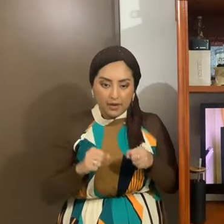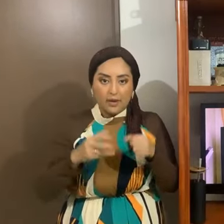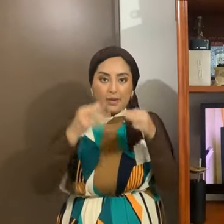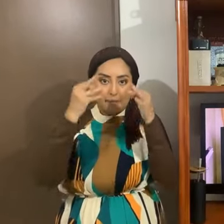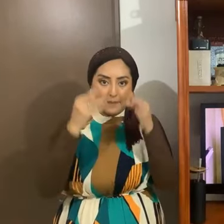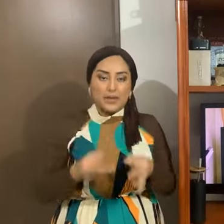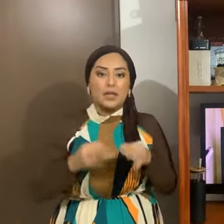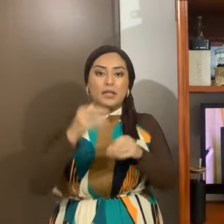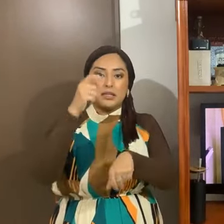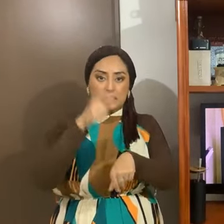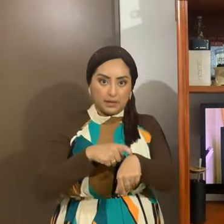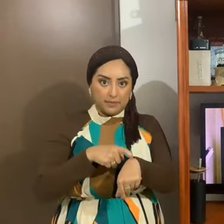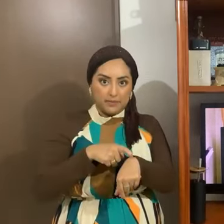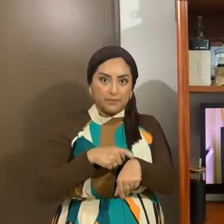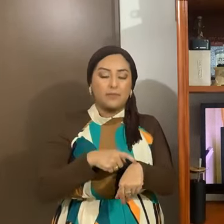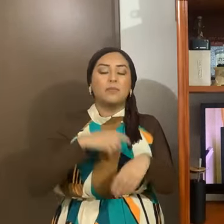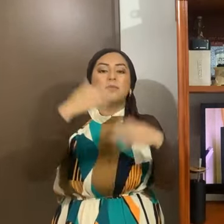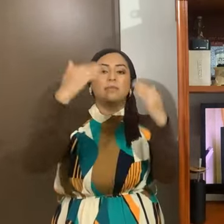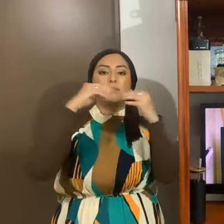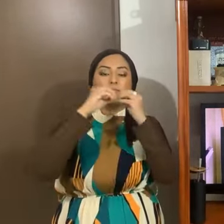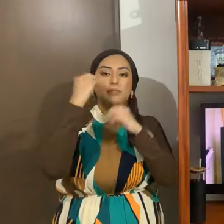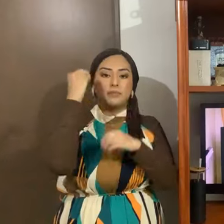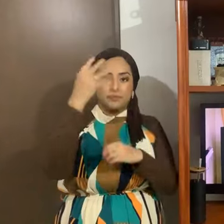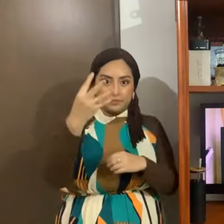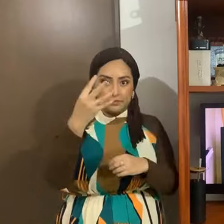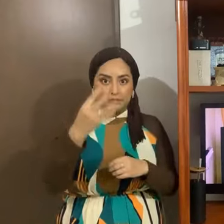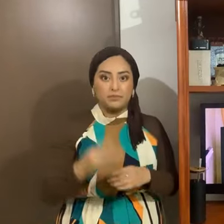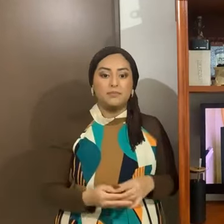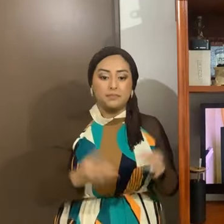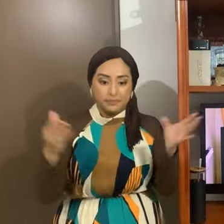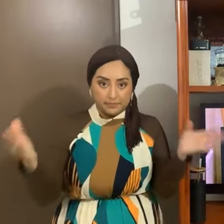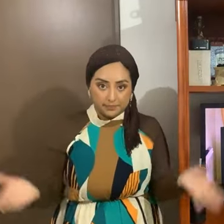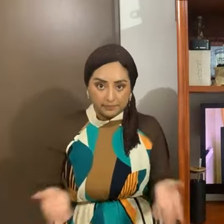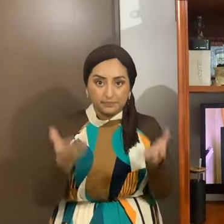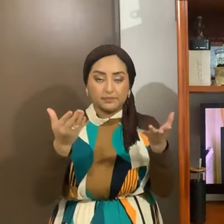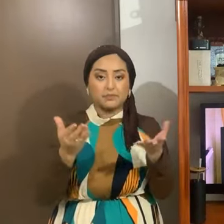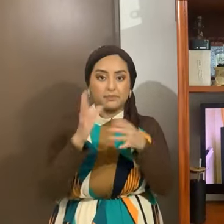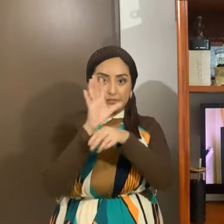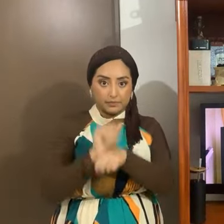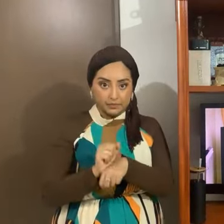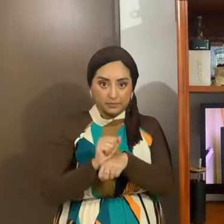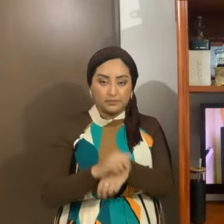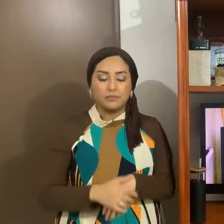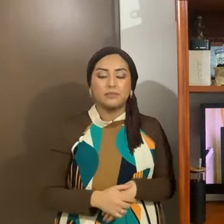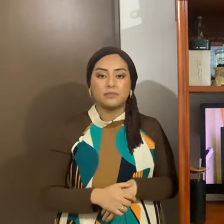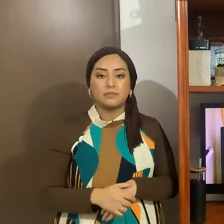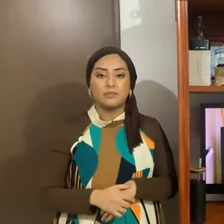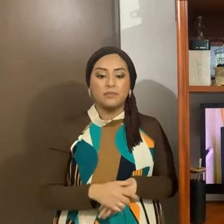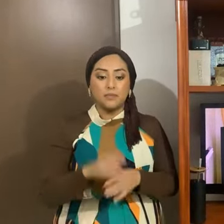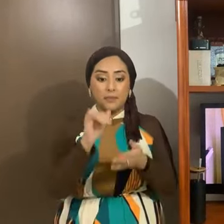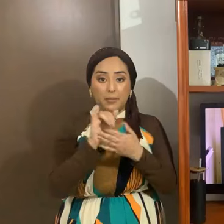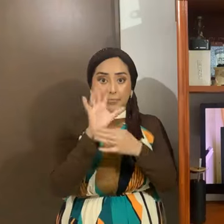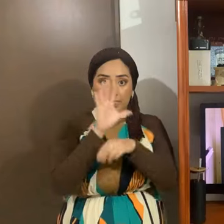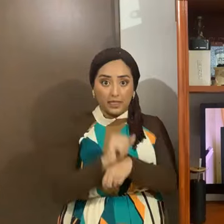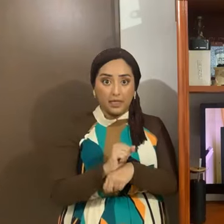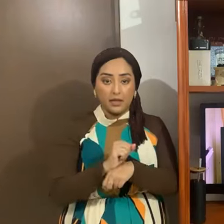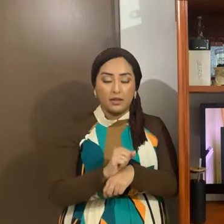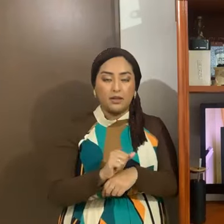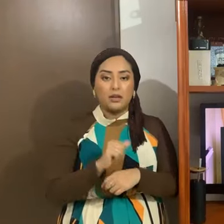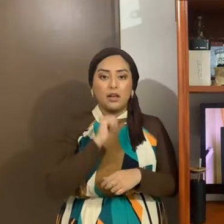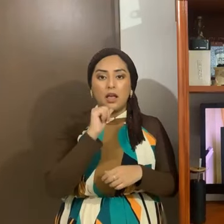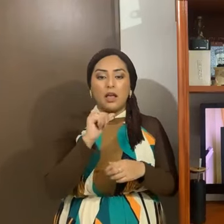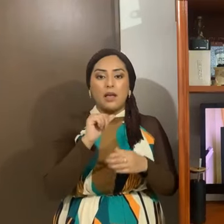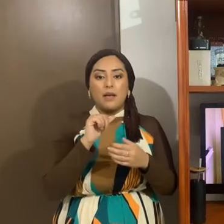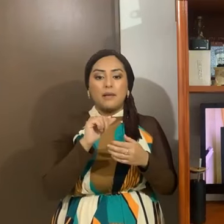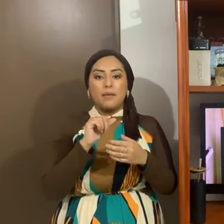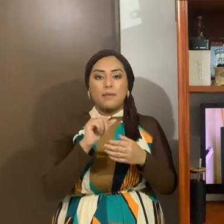disponer de ese tiempo. Punto número 4. Promover el hábito. Que ese hábito no se vuelva